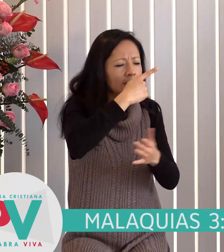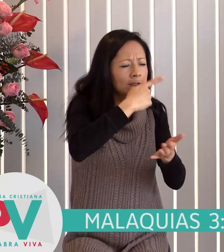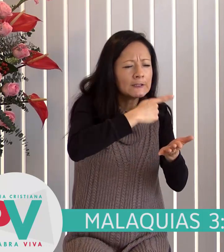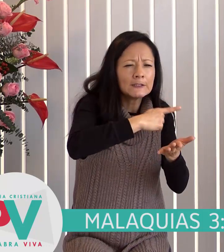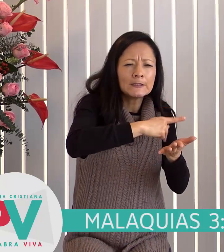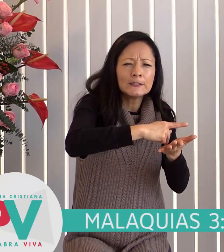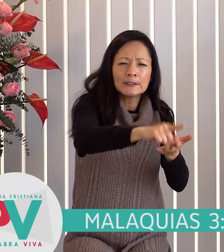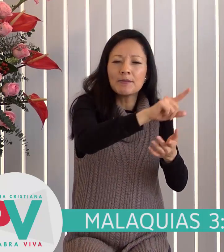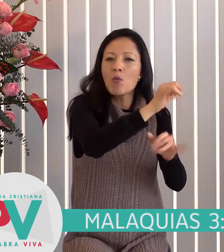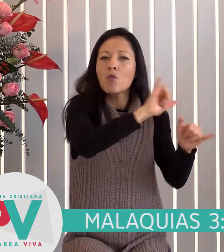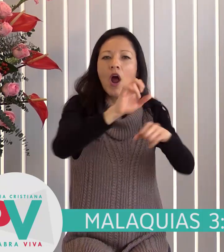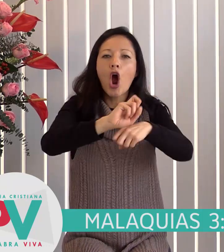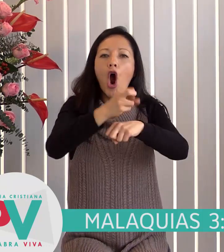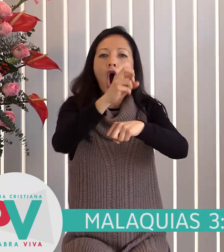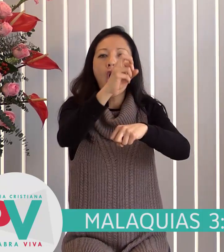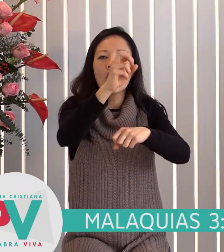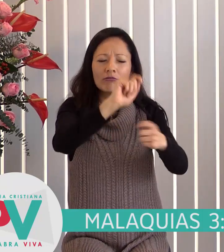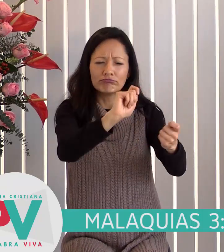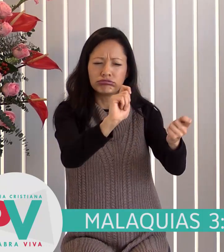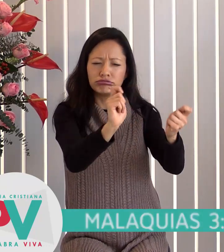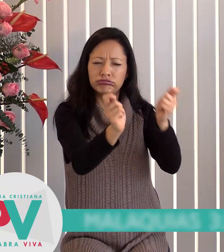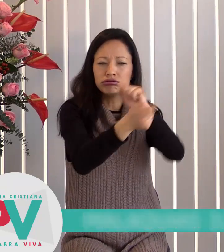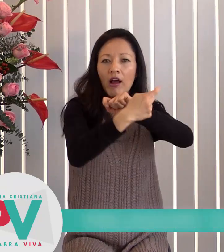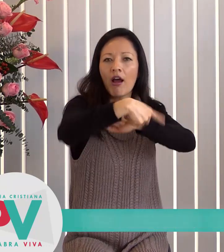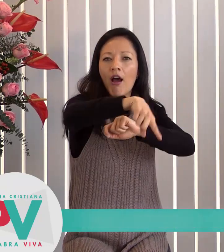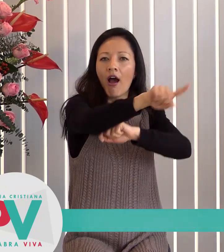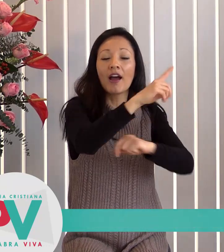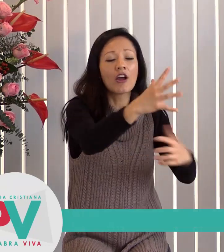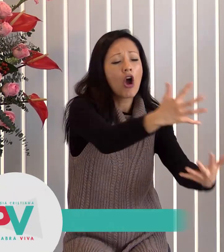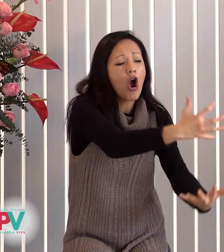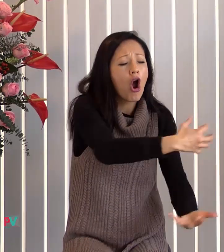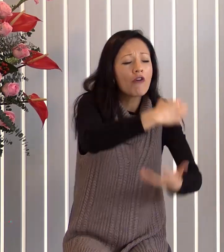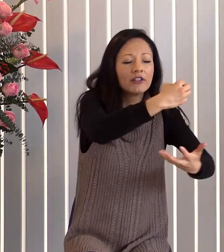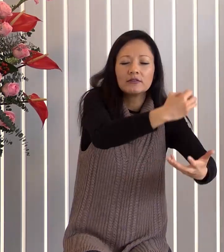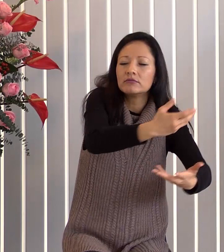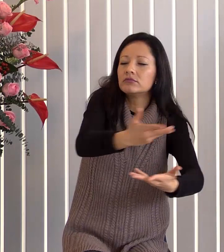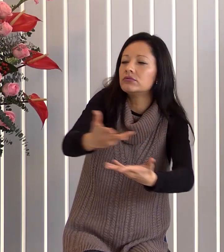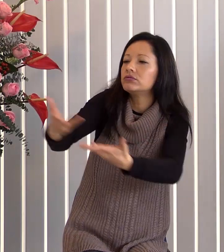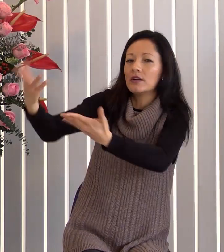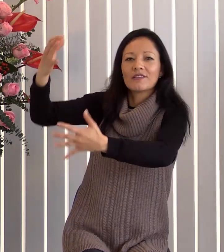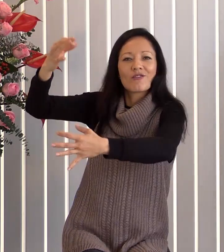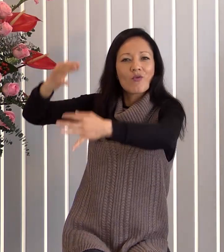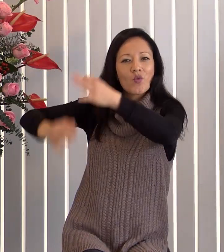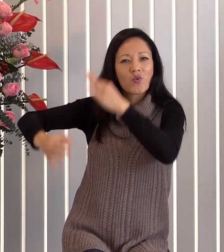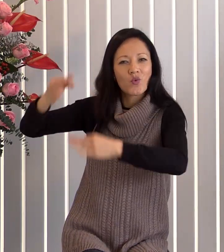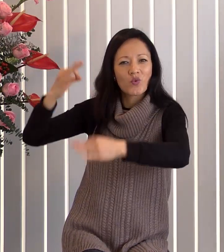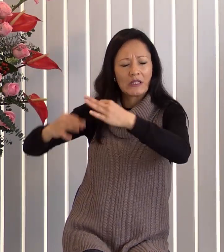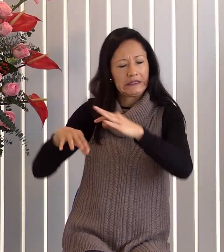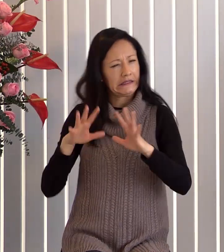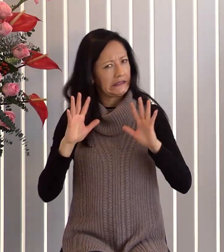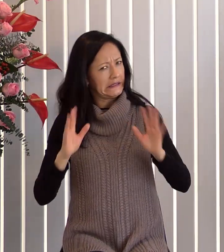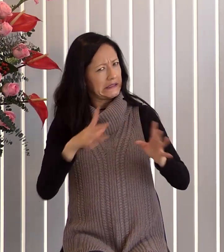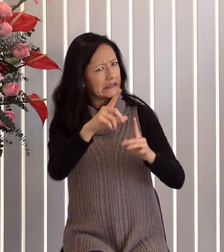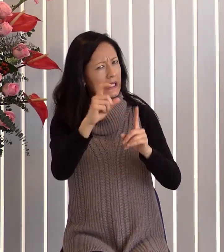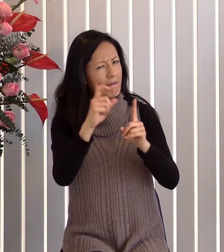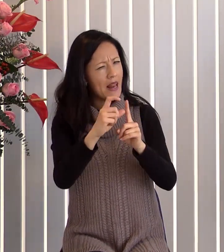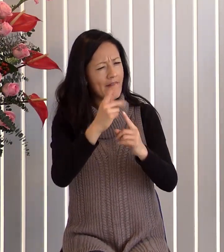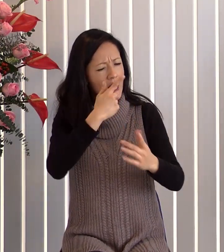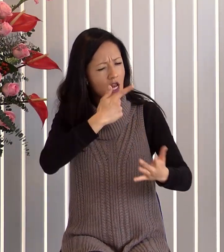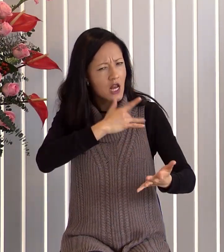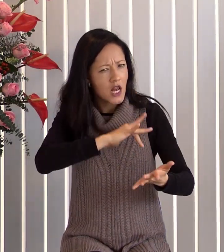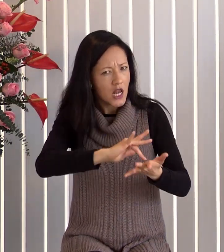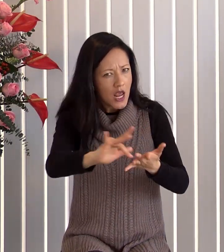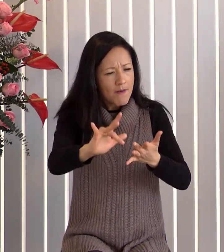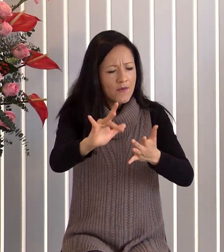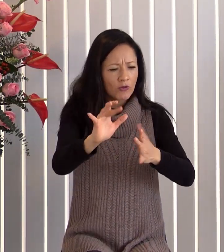a plata, y traerán a Jehová ofrenda en justicia. Esa palabra de limpiar, de